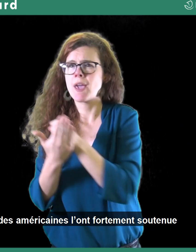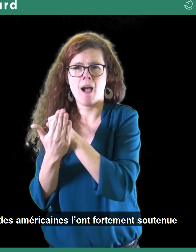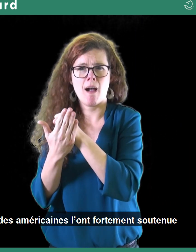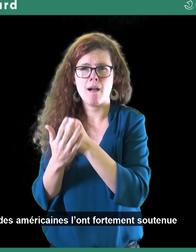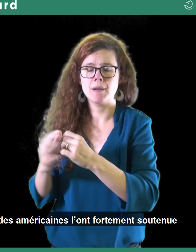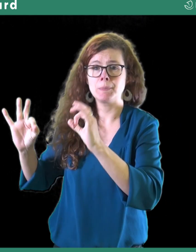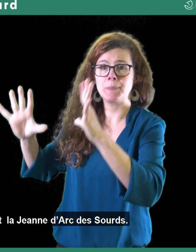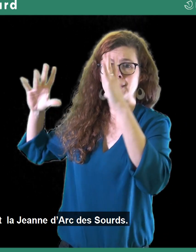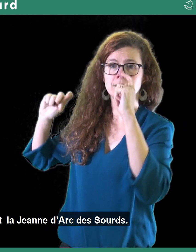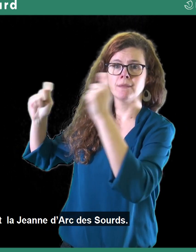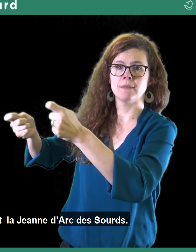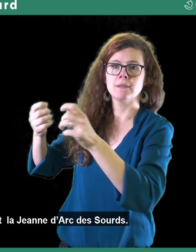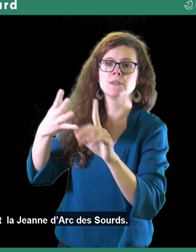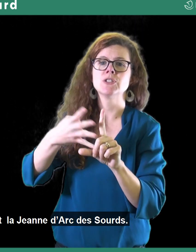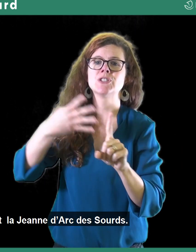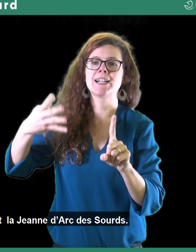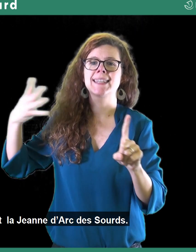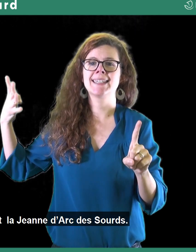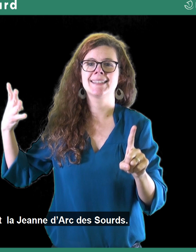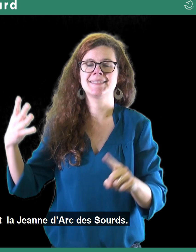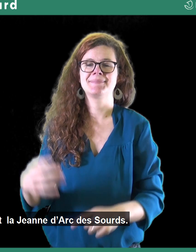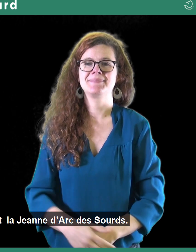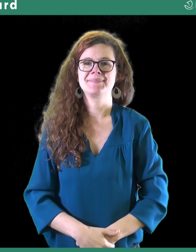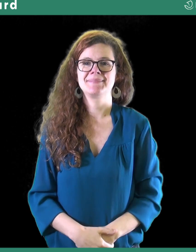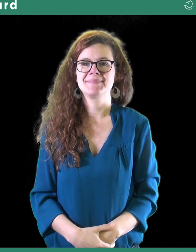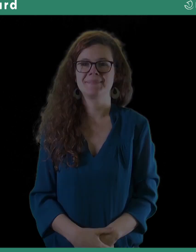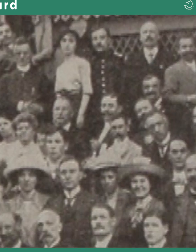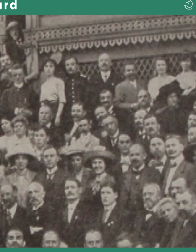américaines l'ont fortement soutenue en la surnommant la Jeanne d'Arc des sourds.